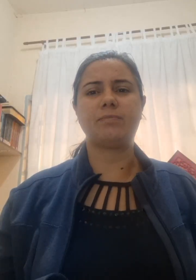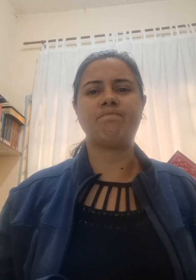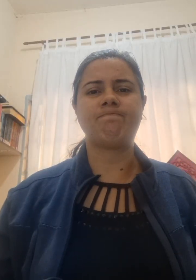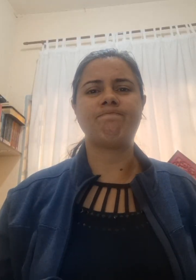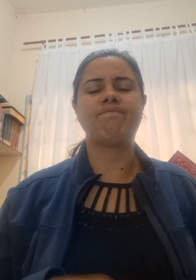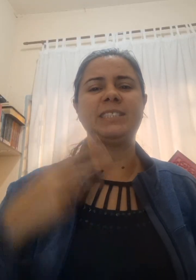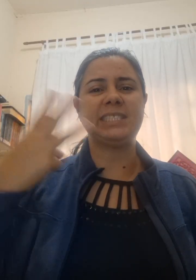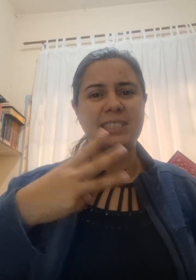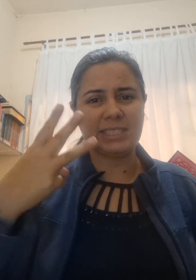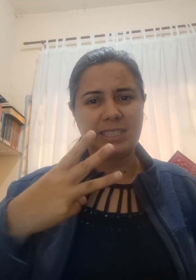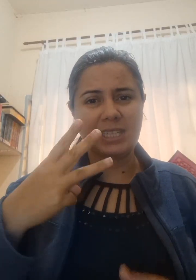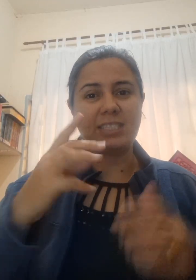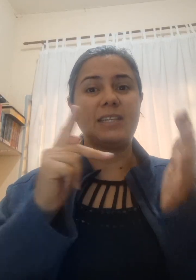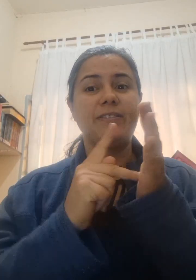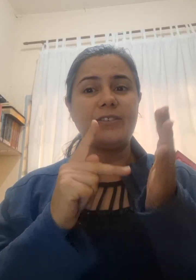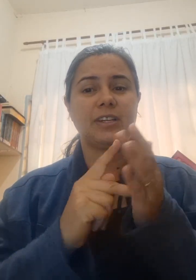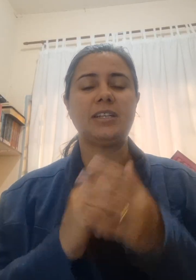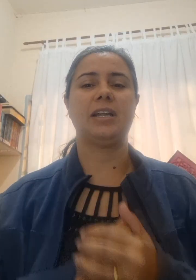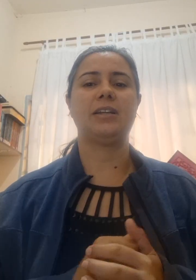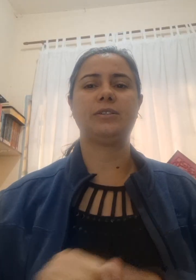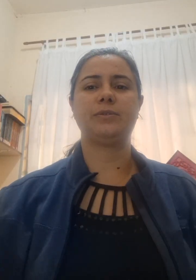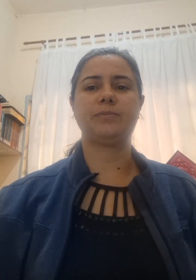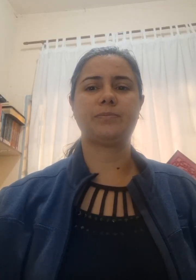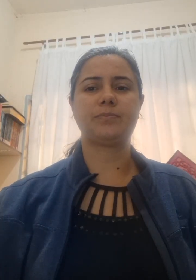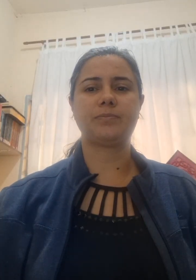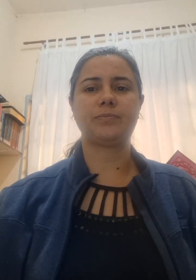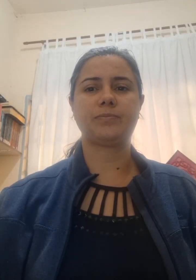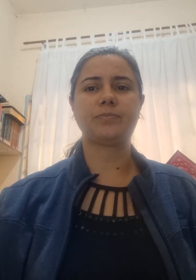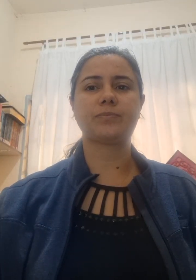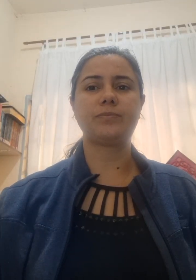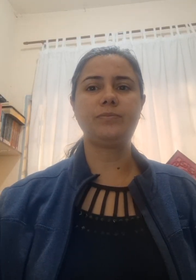sofrem? Terceira verdade.